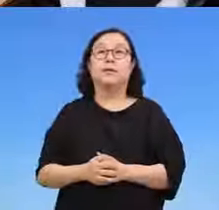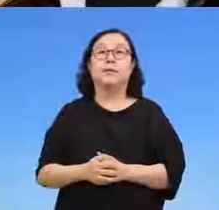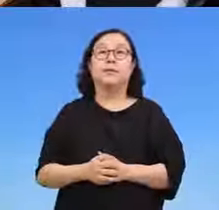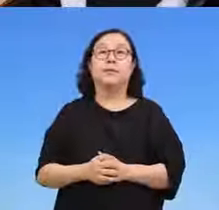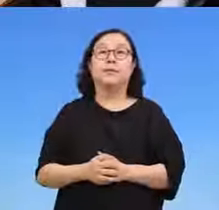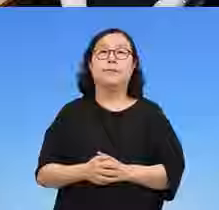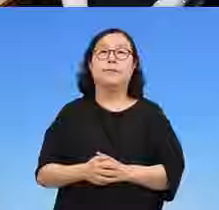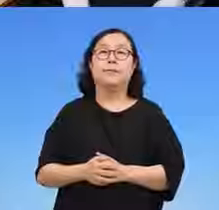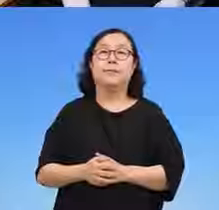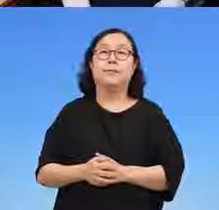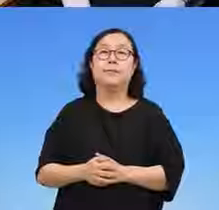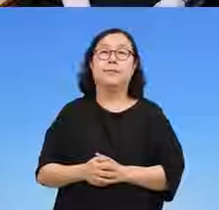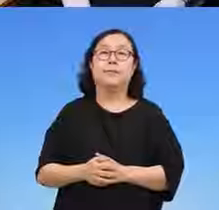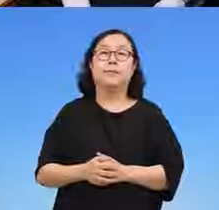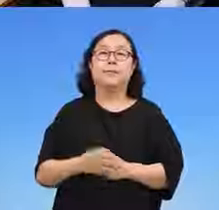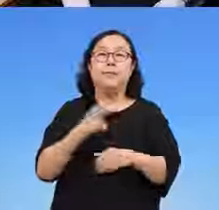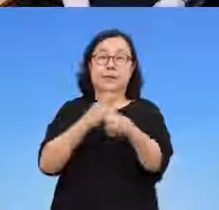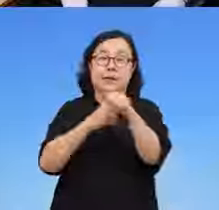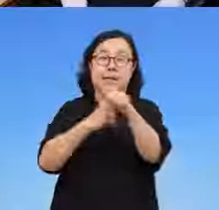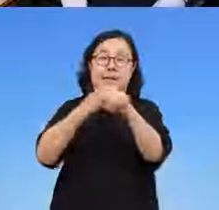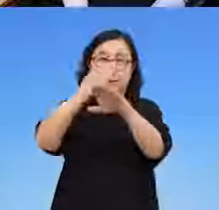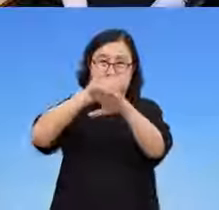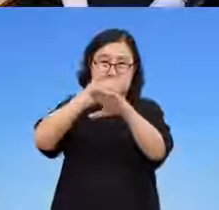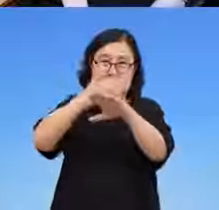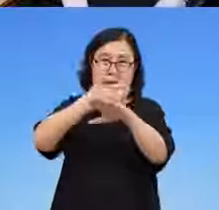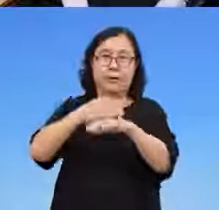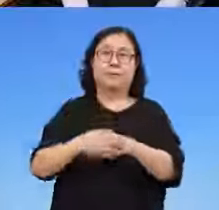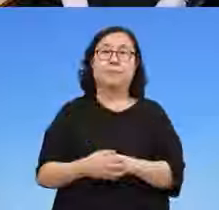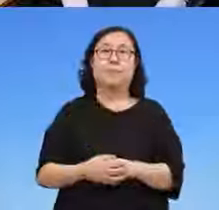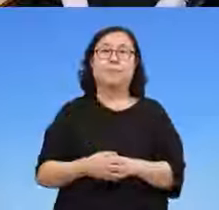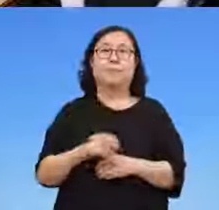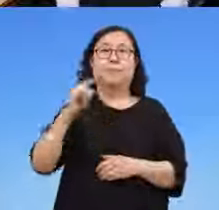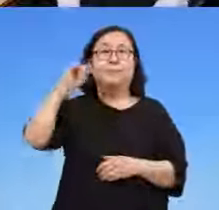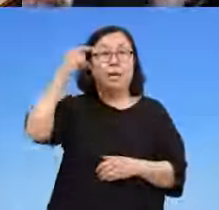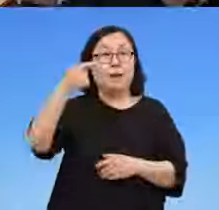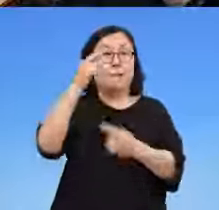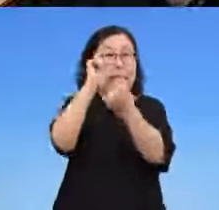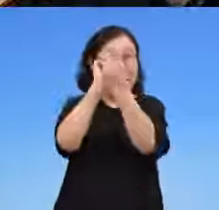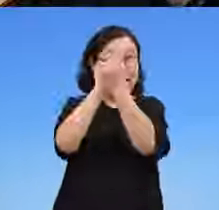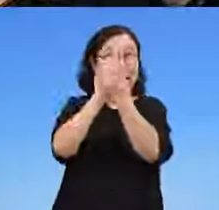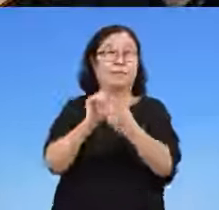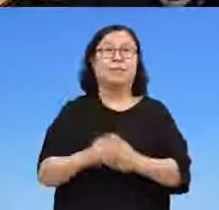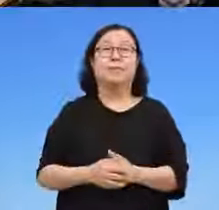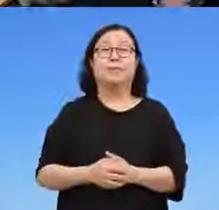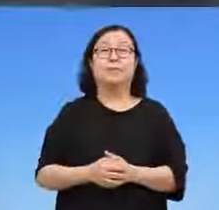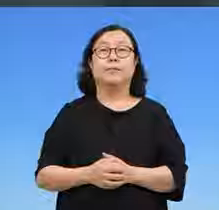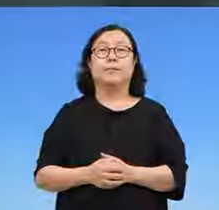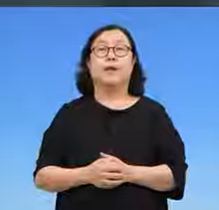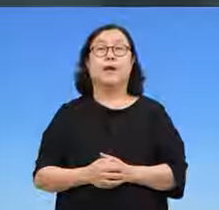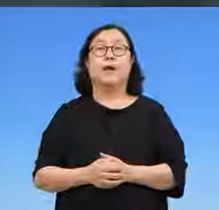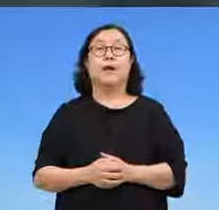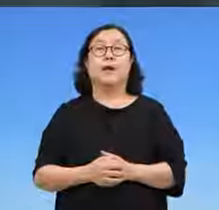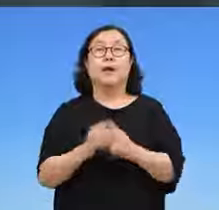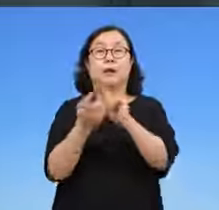것 같아서 너무 좋아요. 선생님 감사합니다. 다음에 봬요.